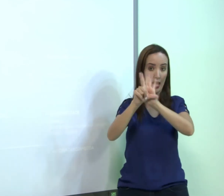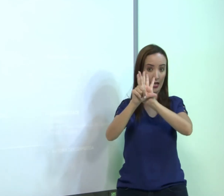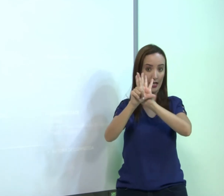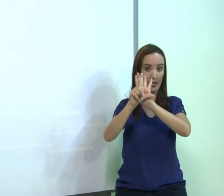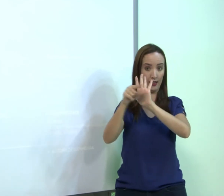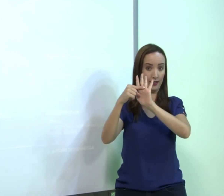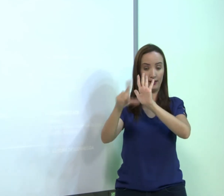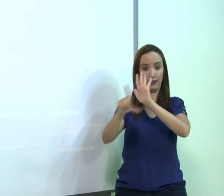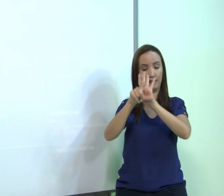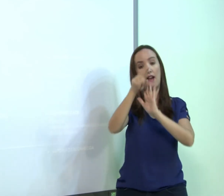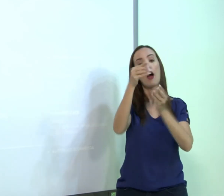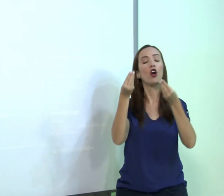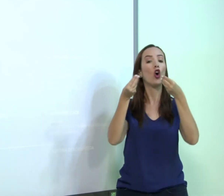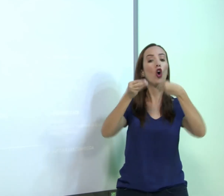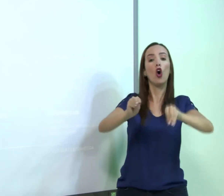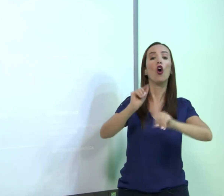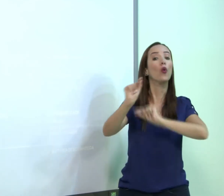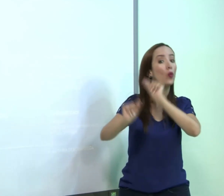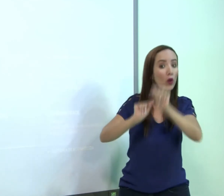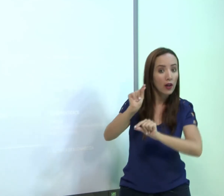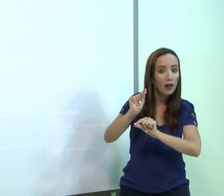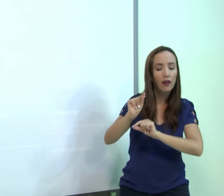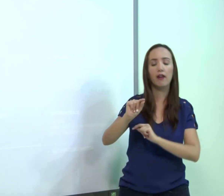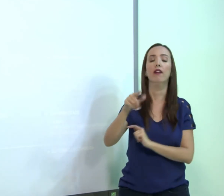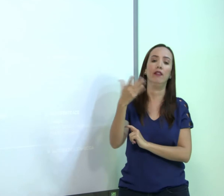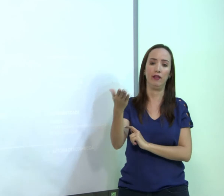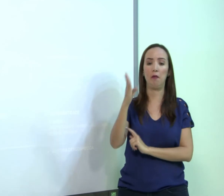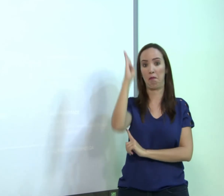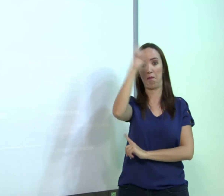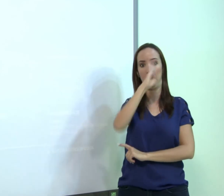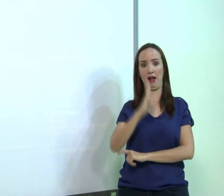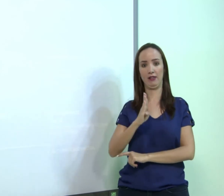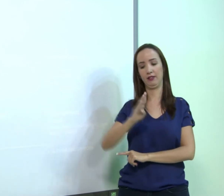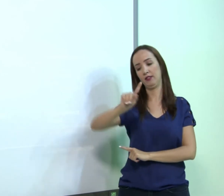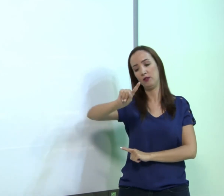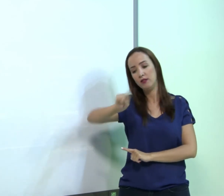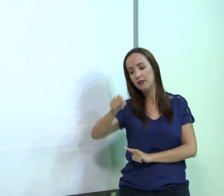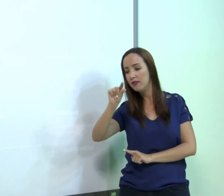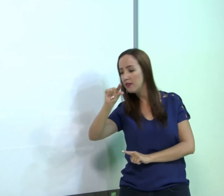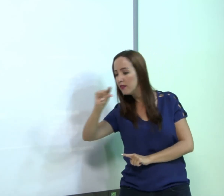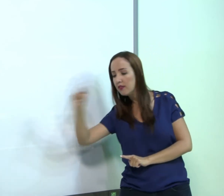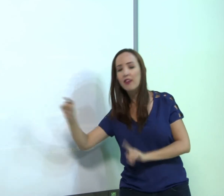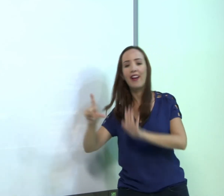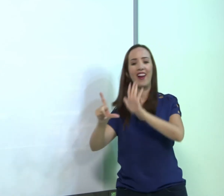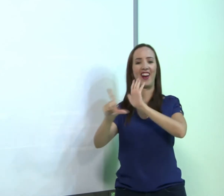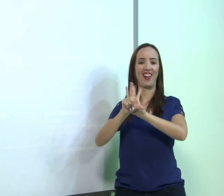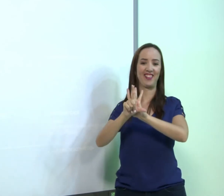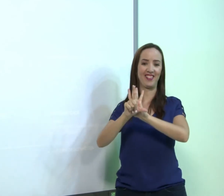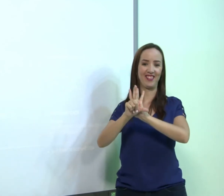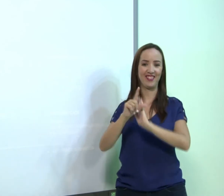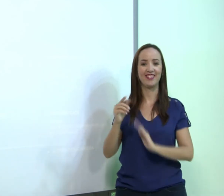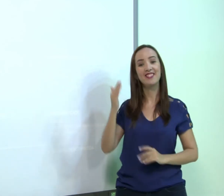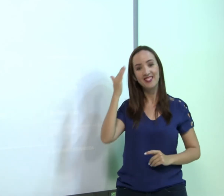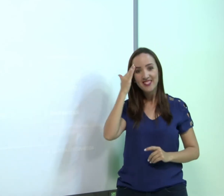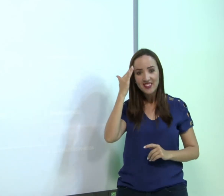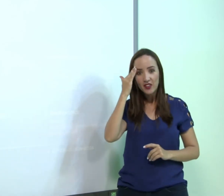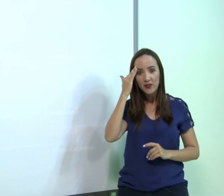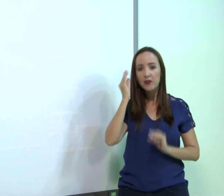Se estamos falando de lei, aí coloca-se Brasil, vírgula, e especifica a